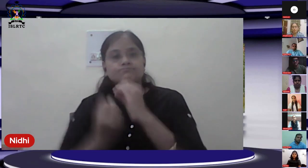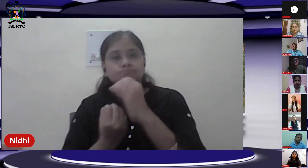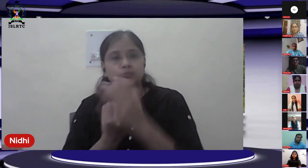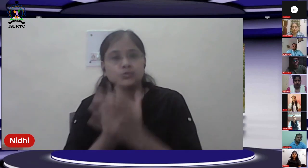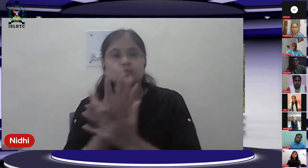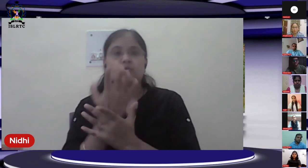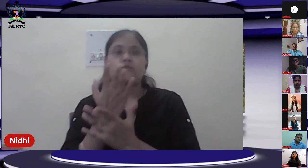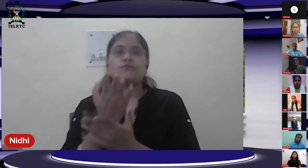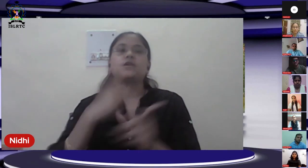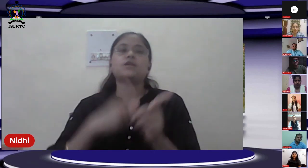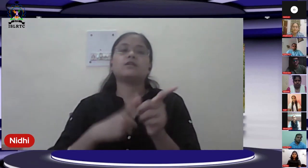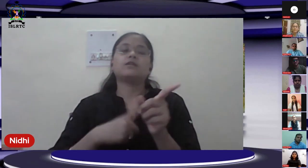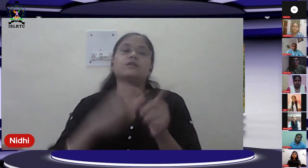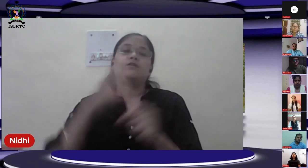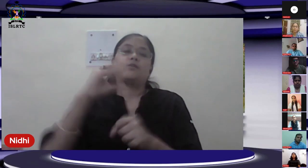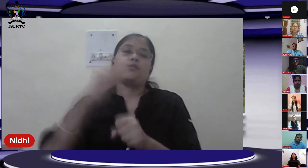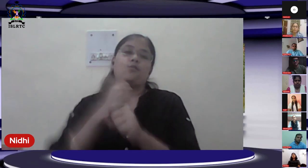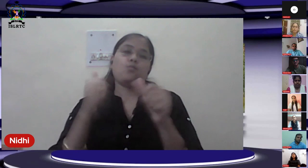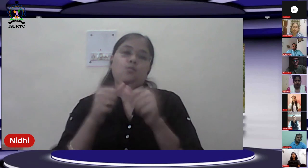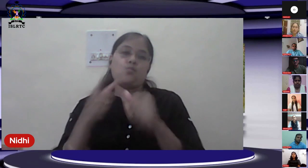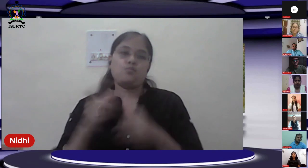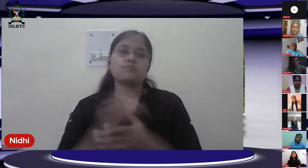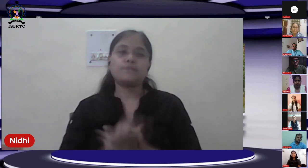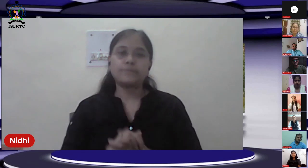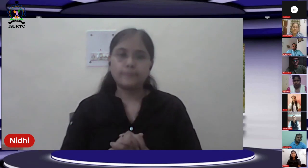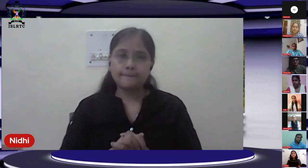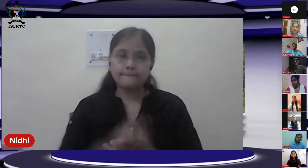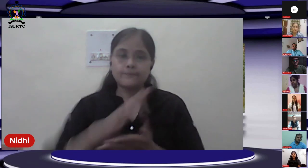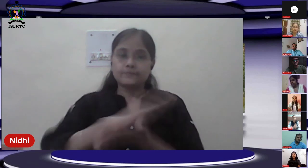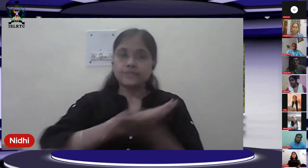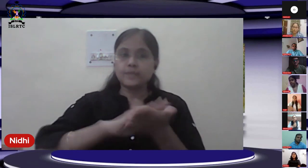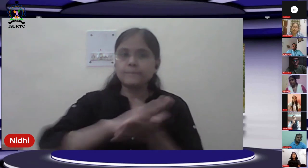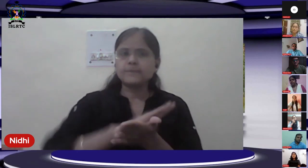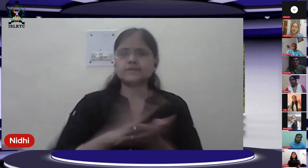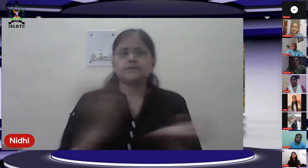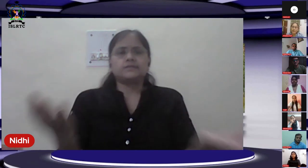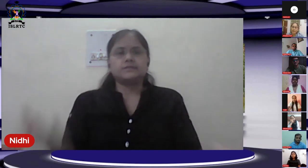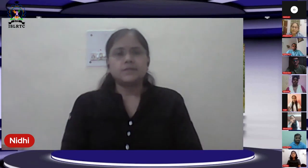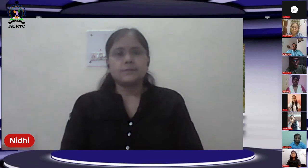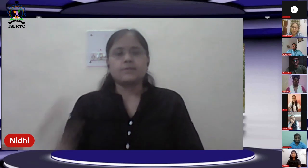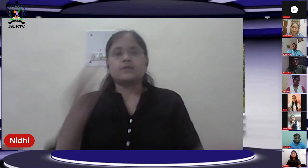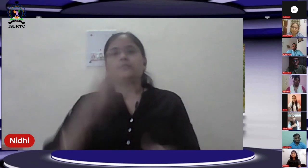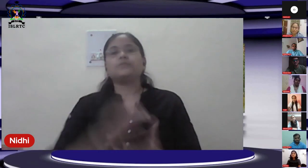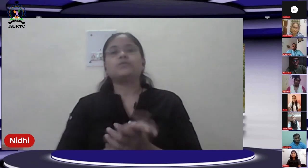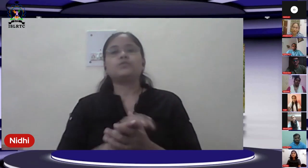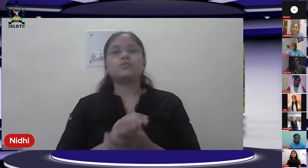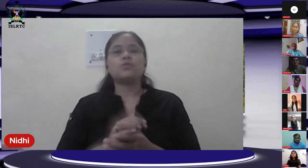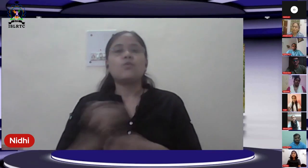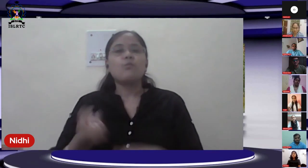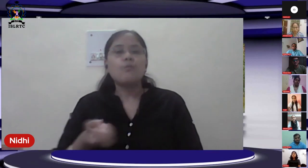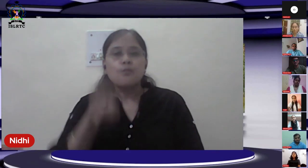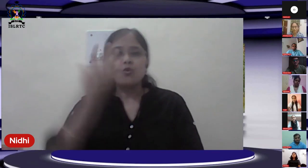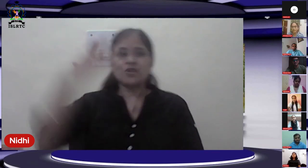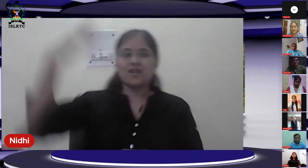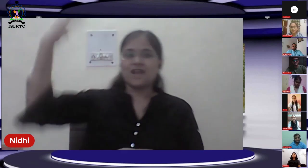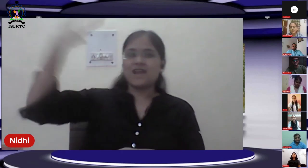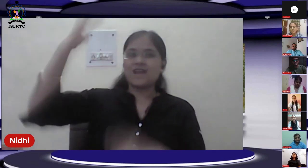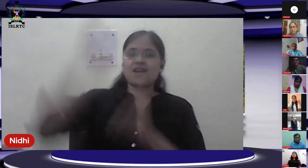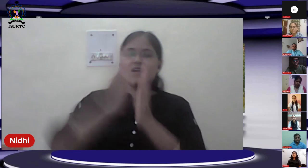और बहुत ही बेसिक जो योगासन है, सूर्य नमस्कार के बारे में सर ने हमें बताया, बहुत से लोग आई एम श्योर बहुत